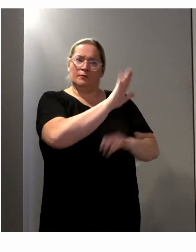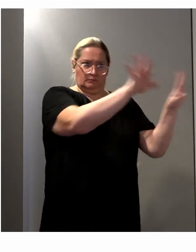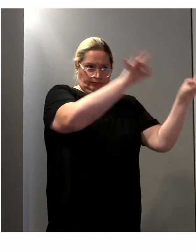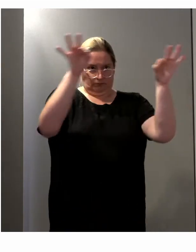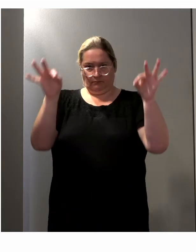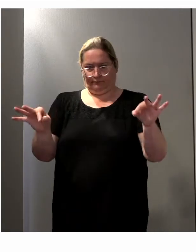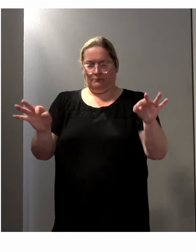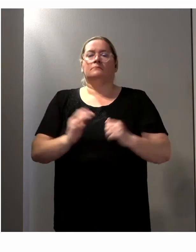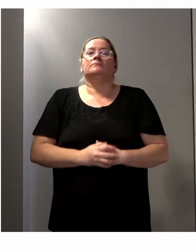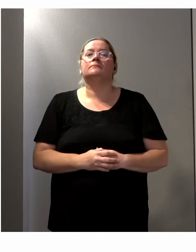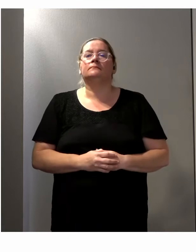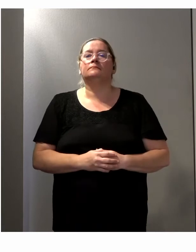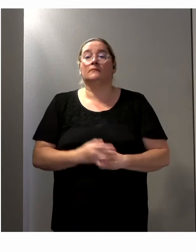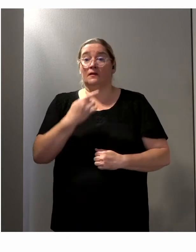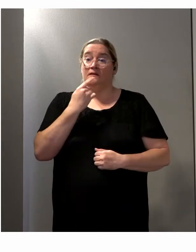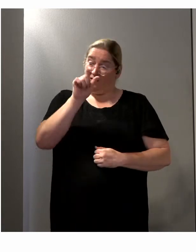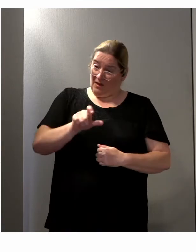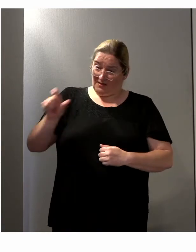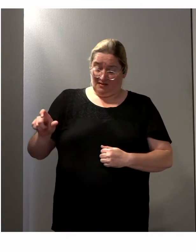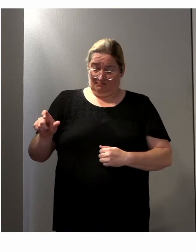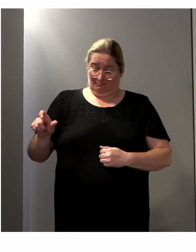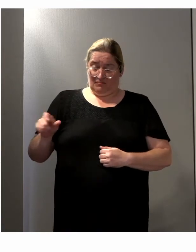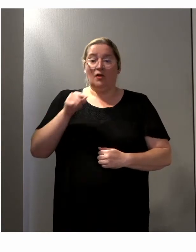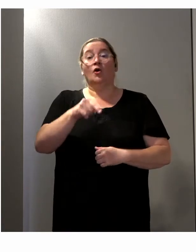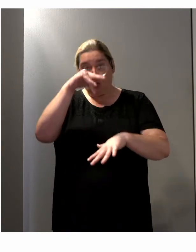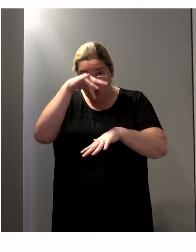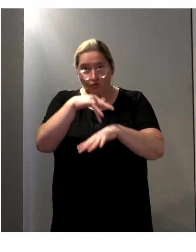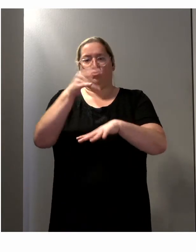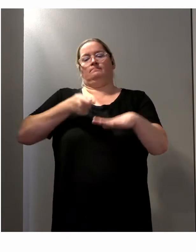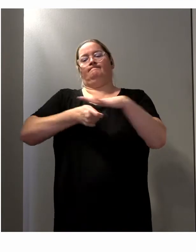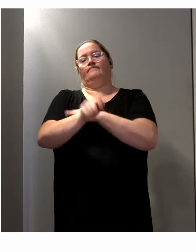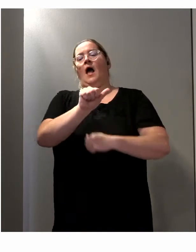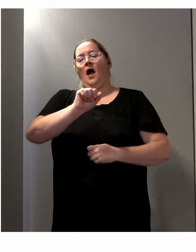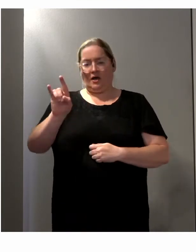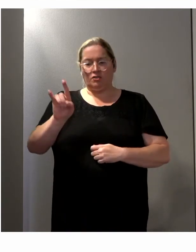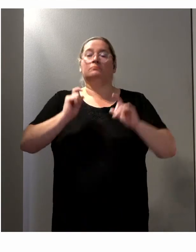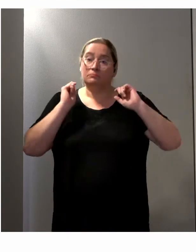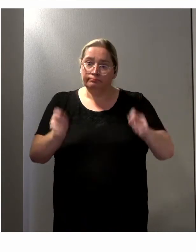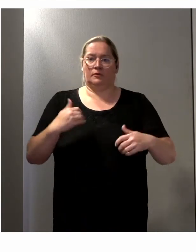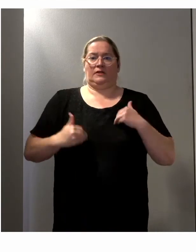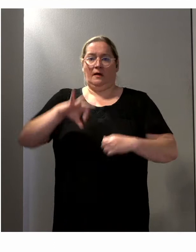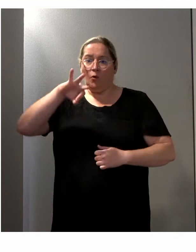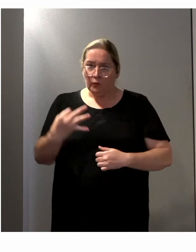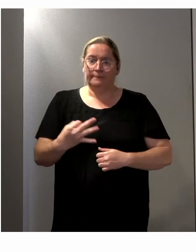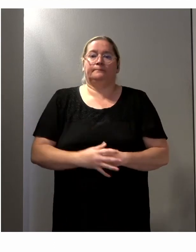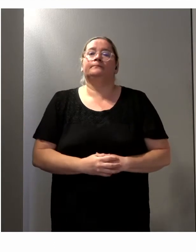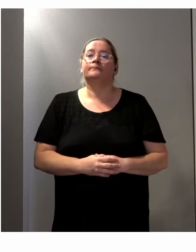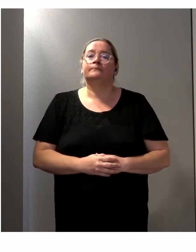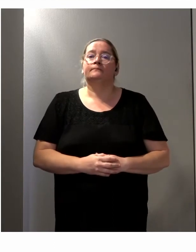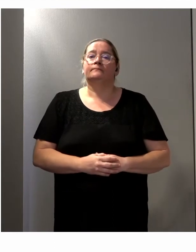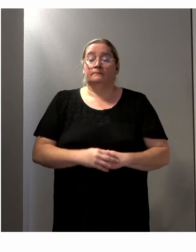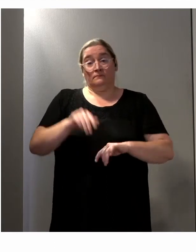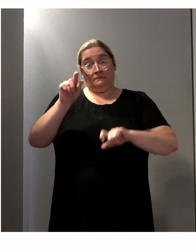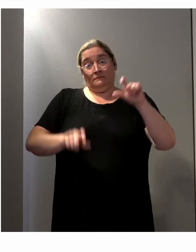on regarde la situation des bénéficiaires de l'AAH, dont on vient de parler en introduction. Le taux de